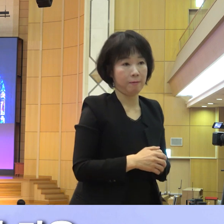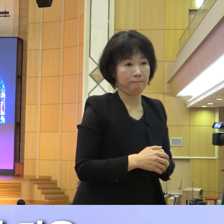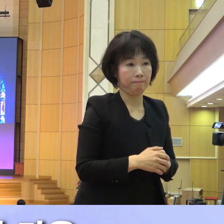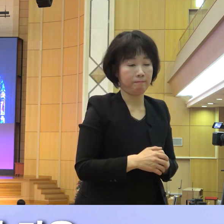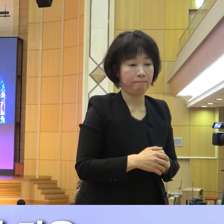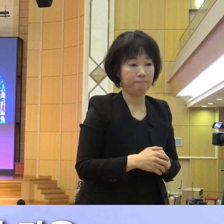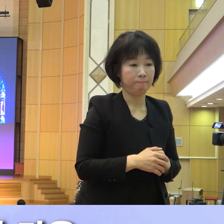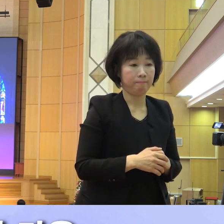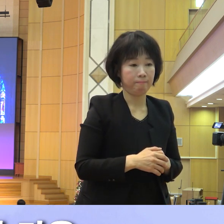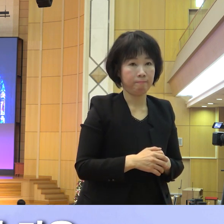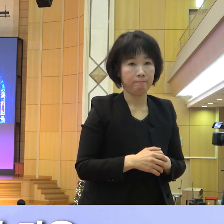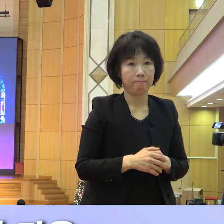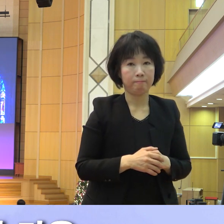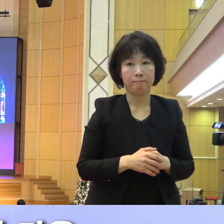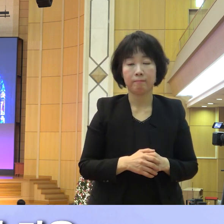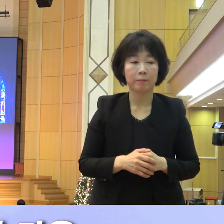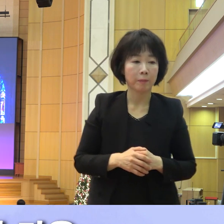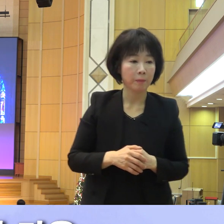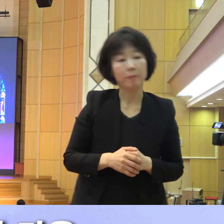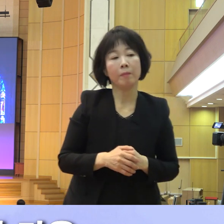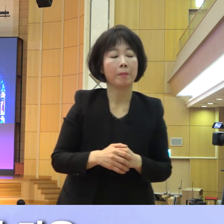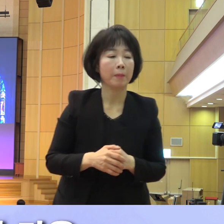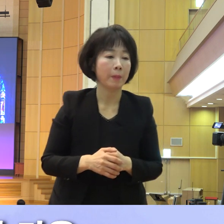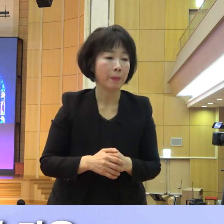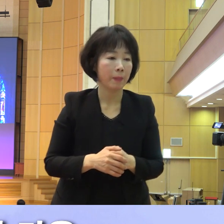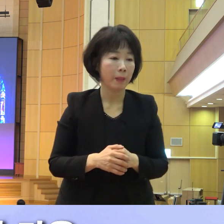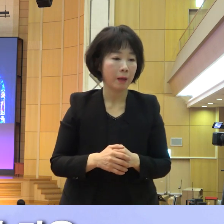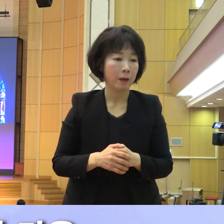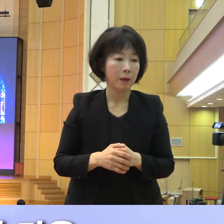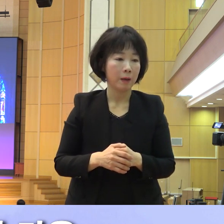같은 복이 임하기를 바랍니다.